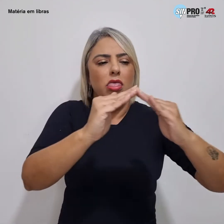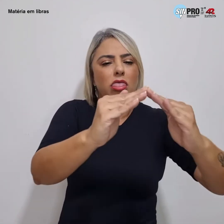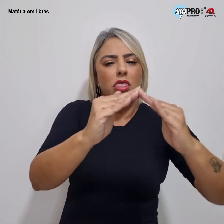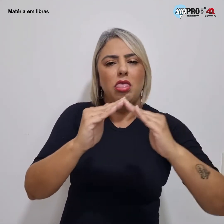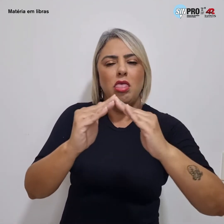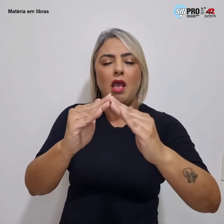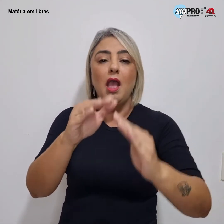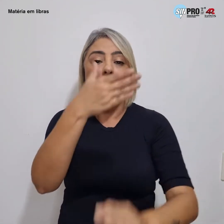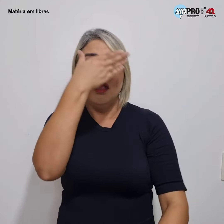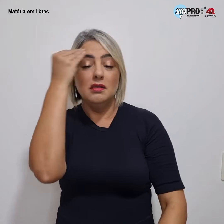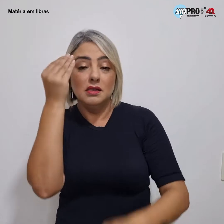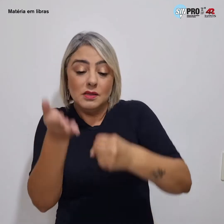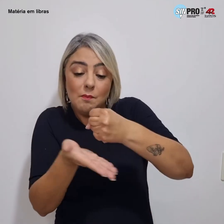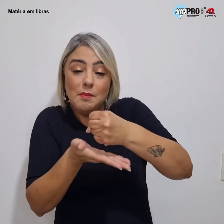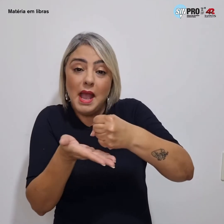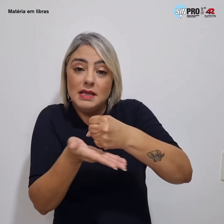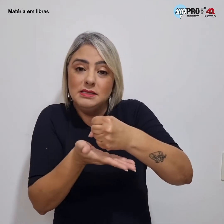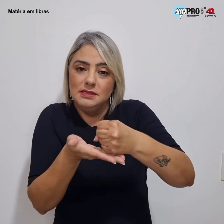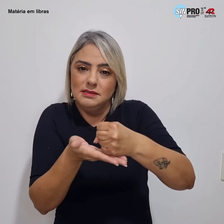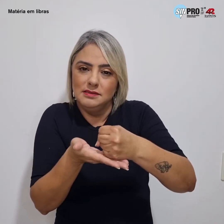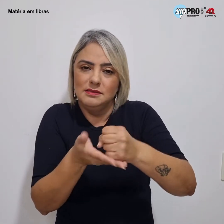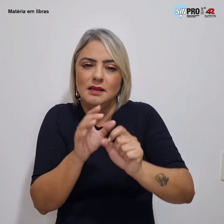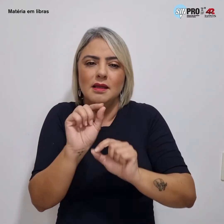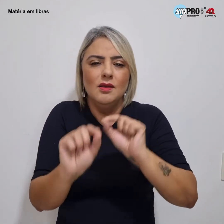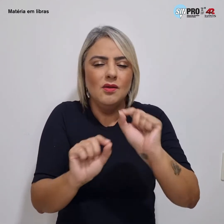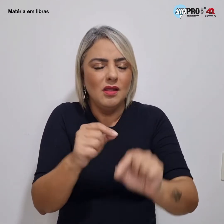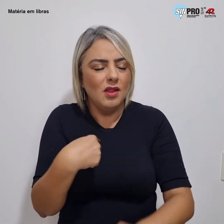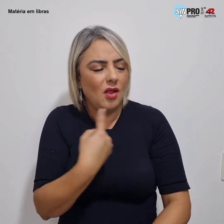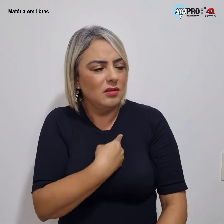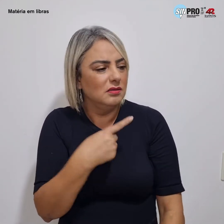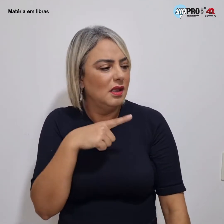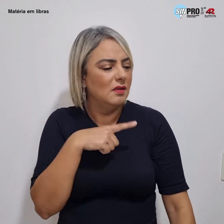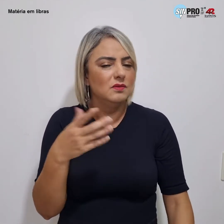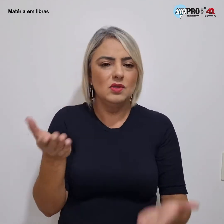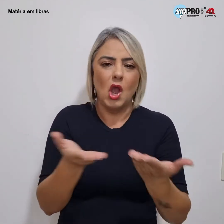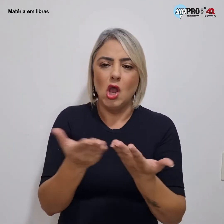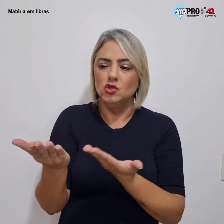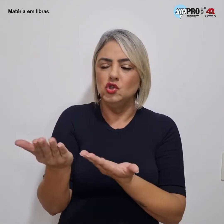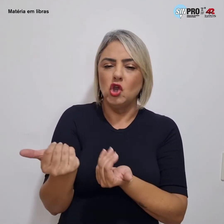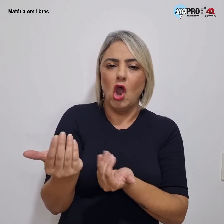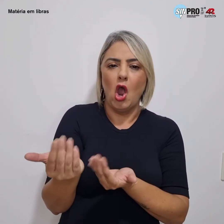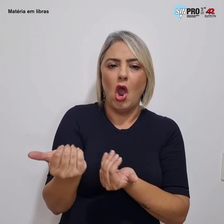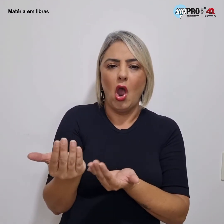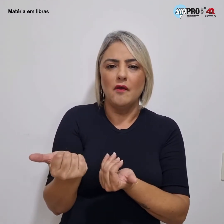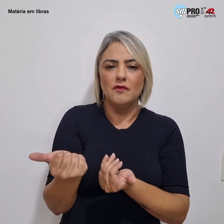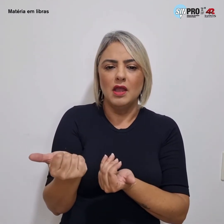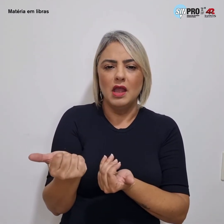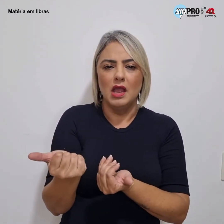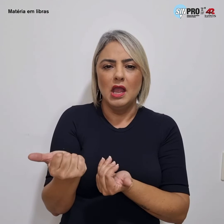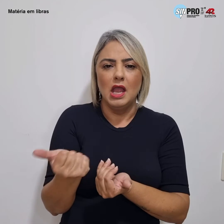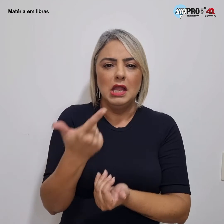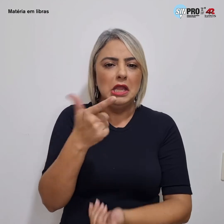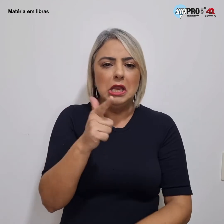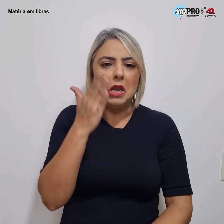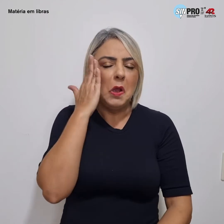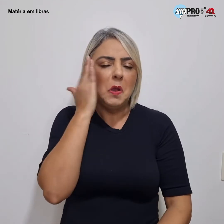se esqueceram do alicerce. O que nós temos hoje? Jovens que são